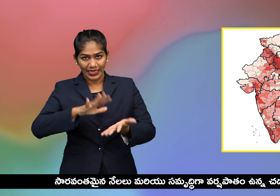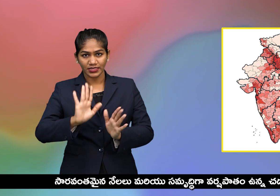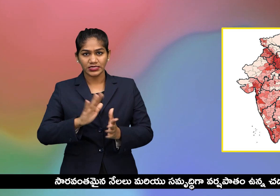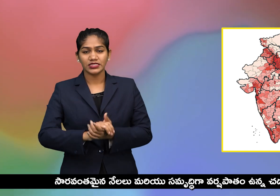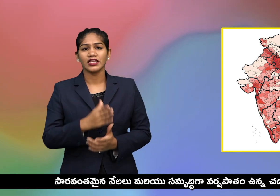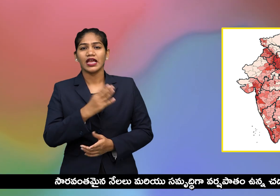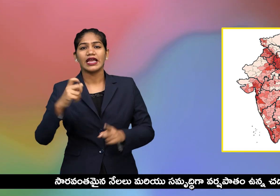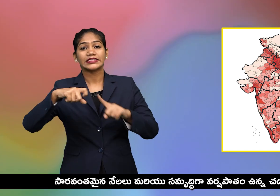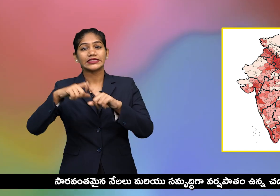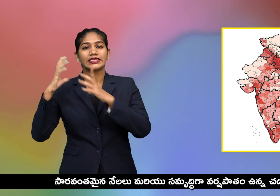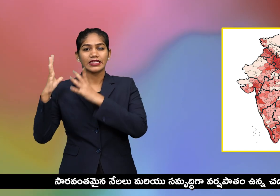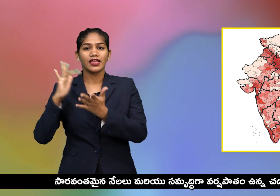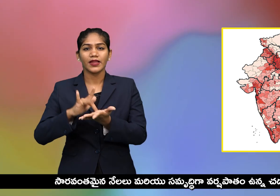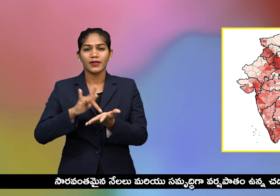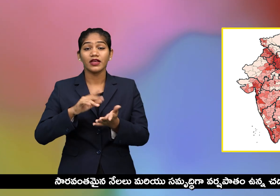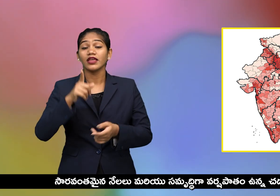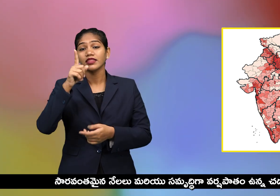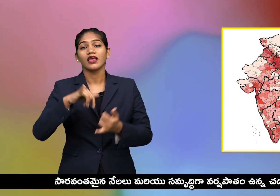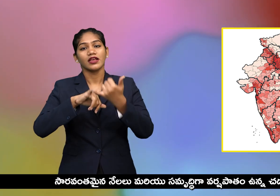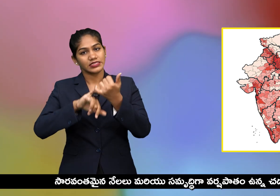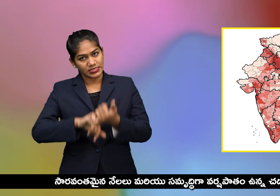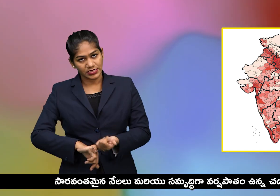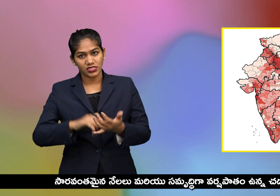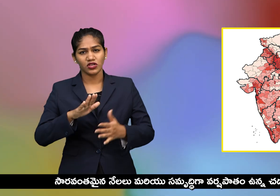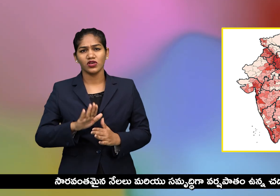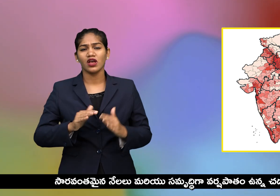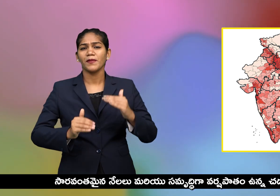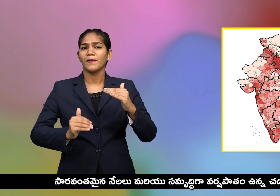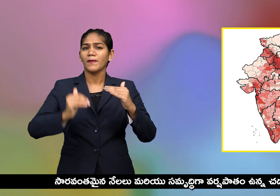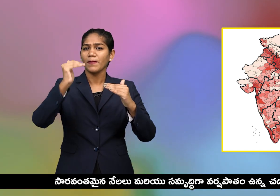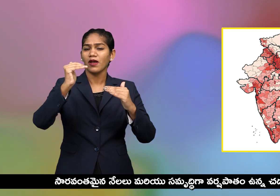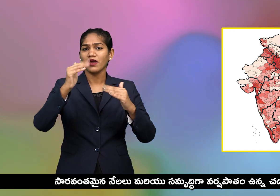మరియు సమృద్ధిగా వర్షపాతం ఉన్న చదునైన మైదానాల కారణంగా